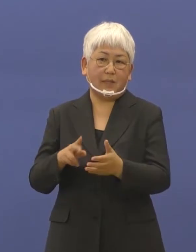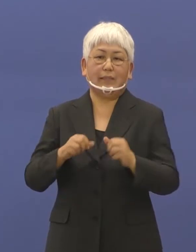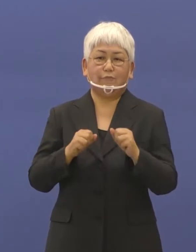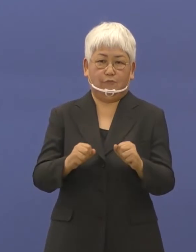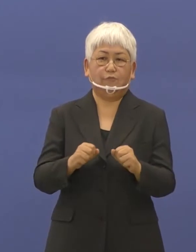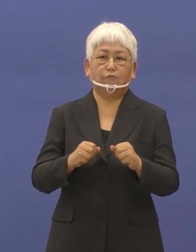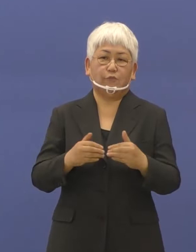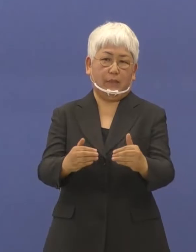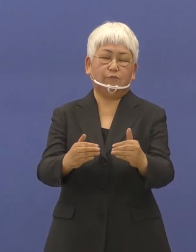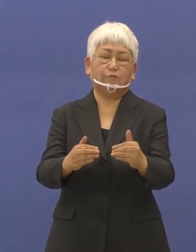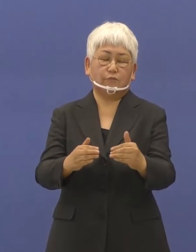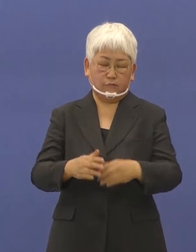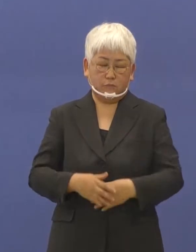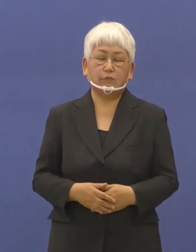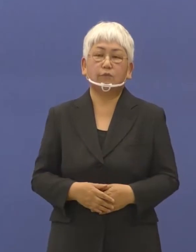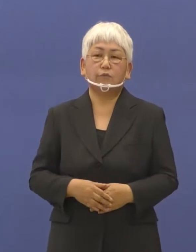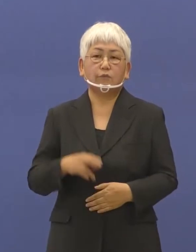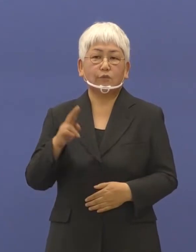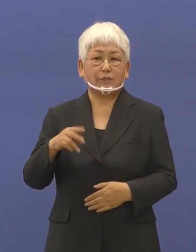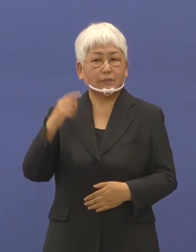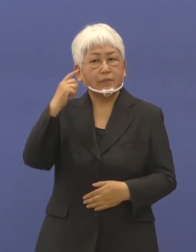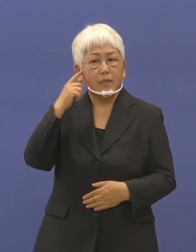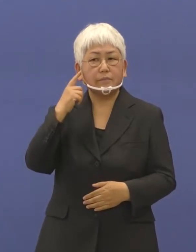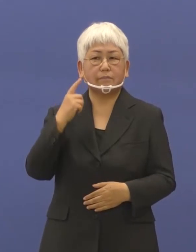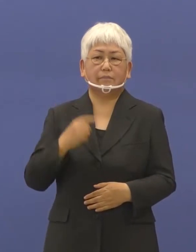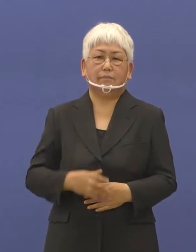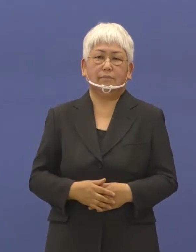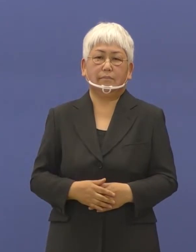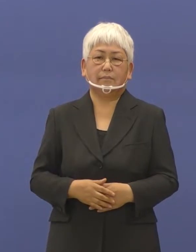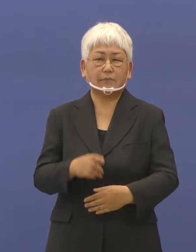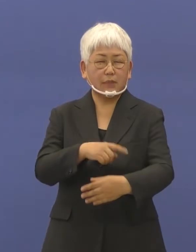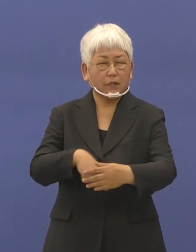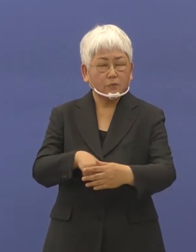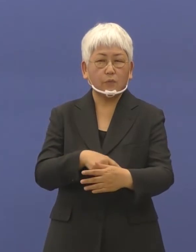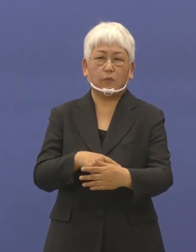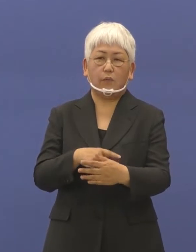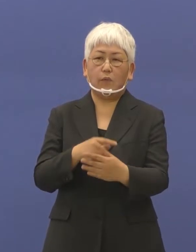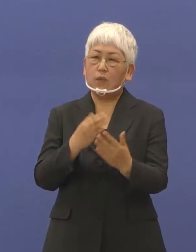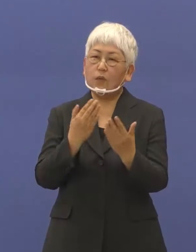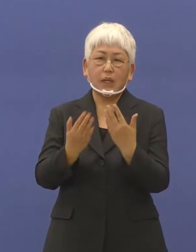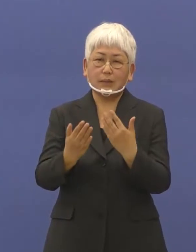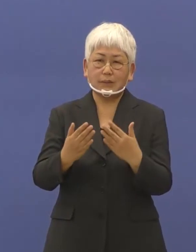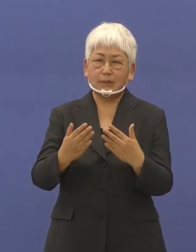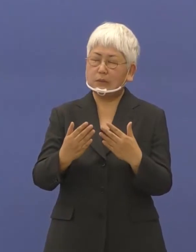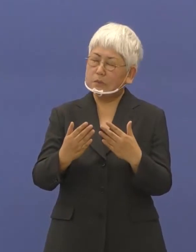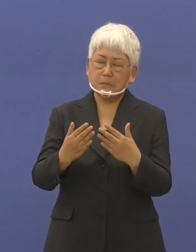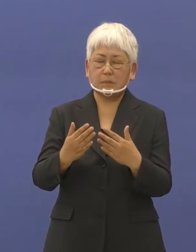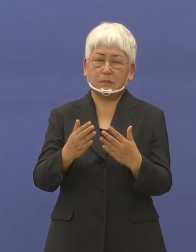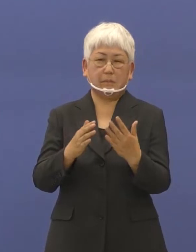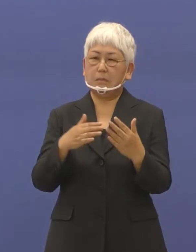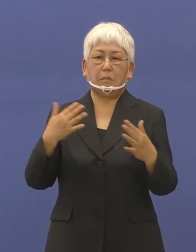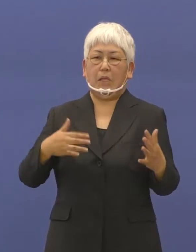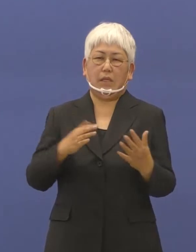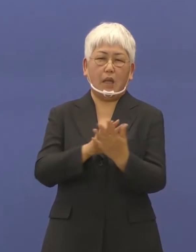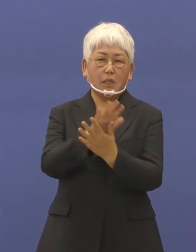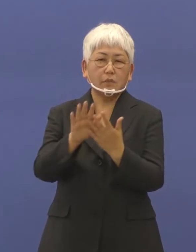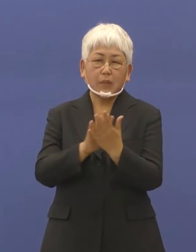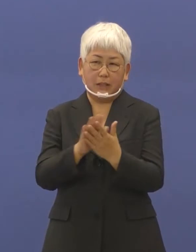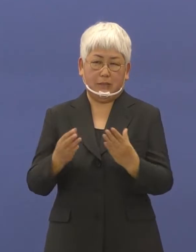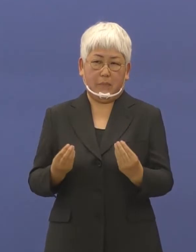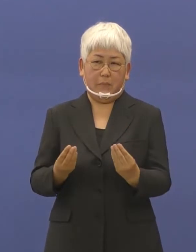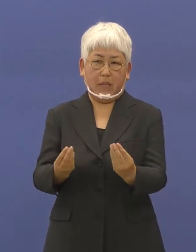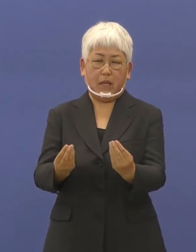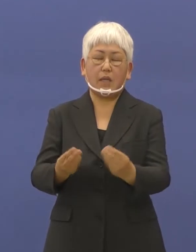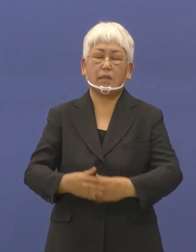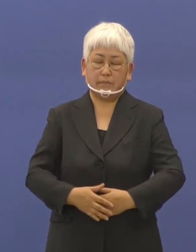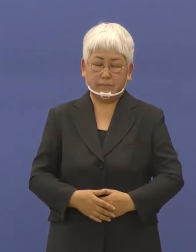旨、そして内容というのはまだ明らかになっていないところが多いんだと思います。 はい、